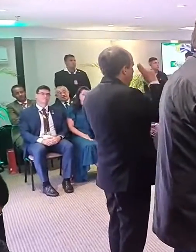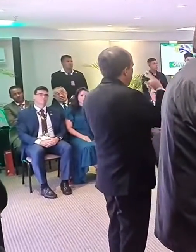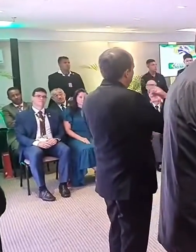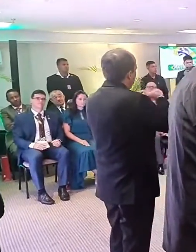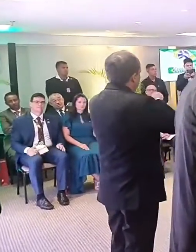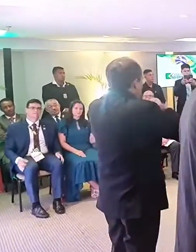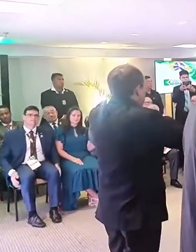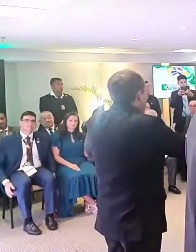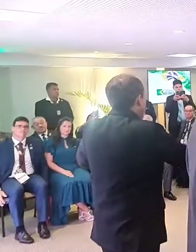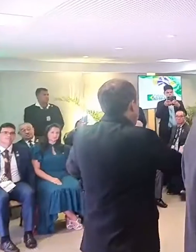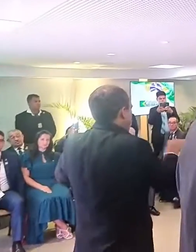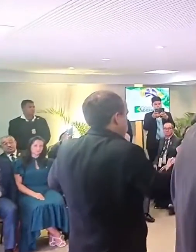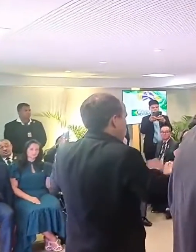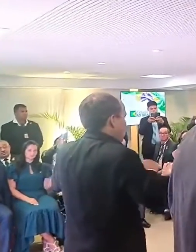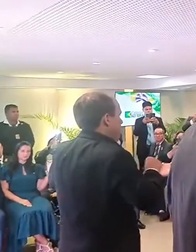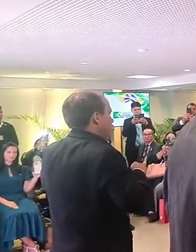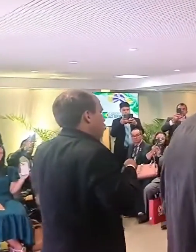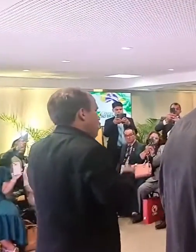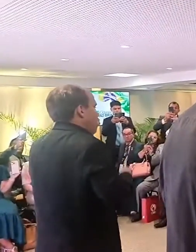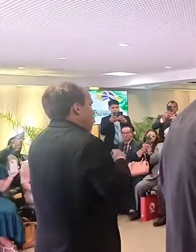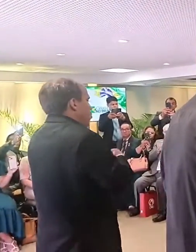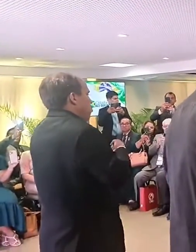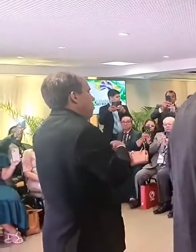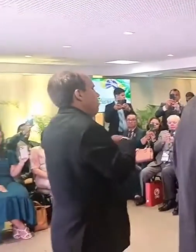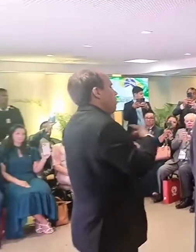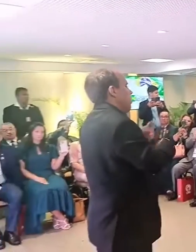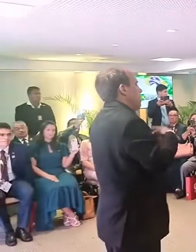Vencemos 2020, chegamos 21,